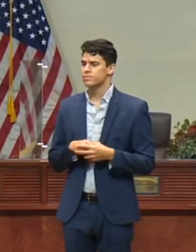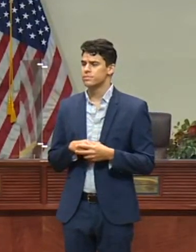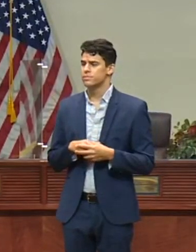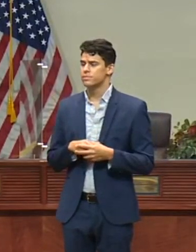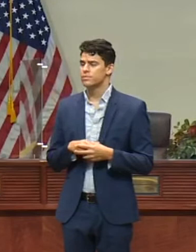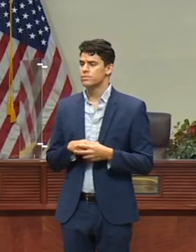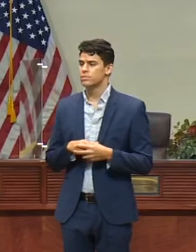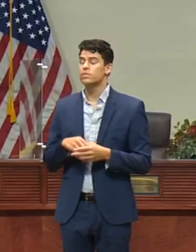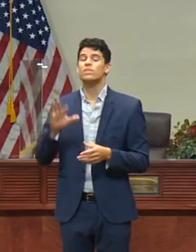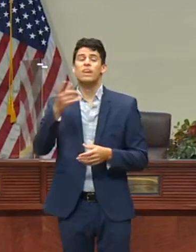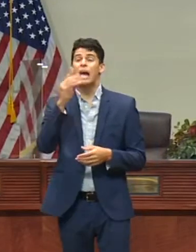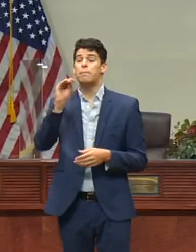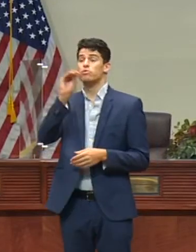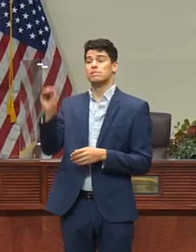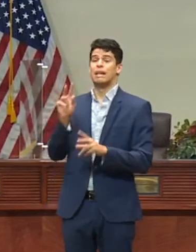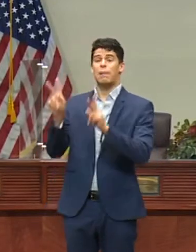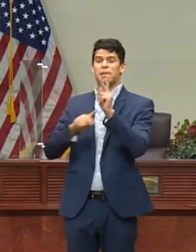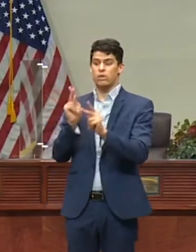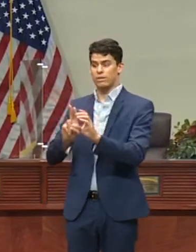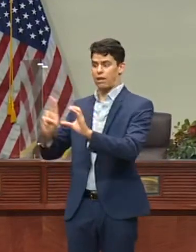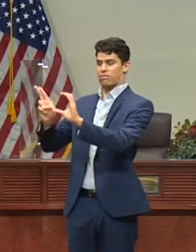cuidados intensivos?